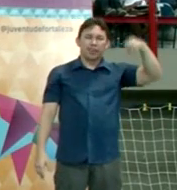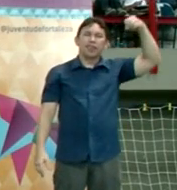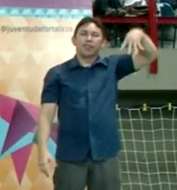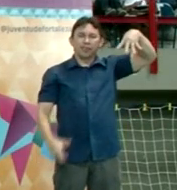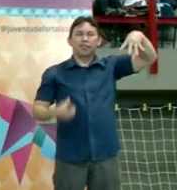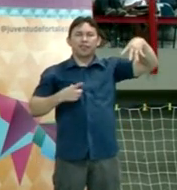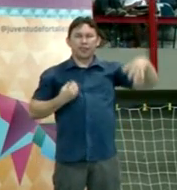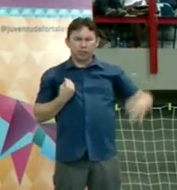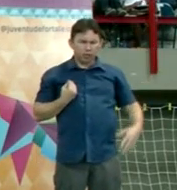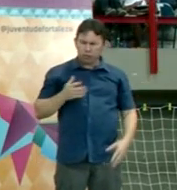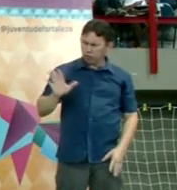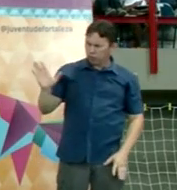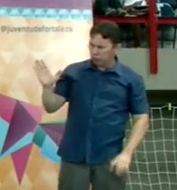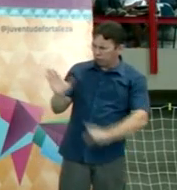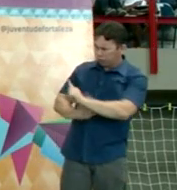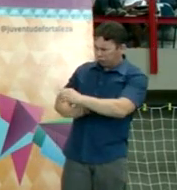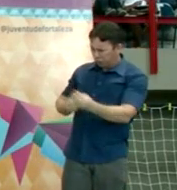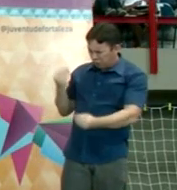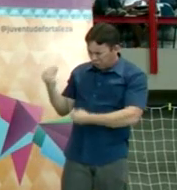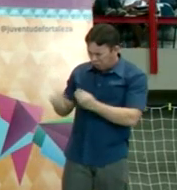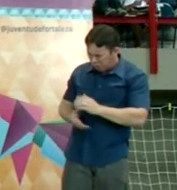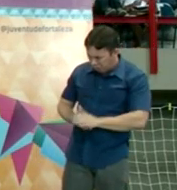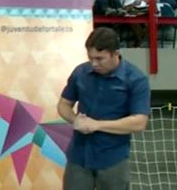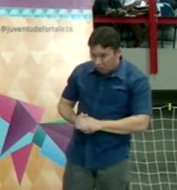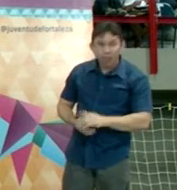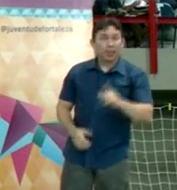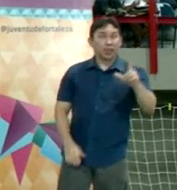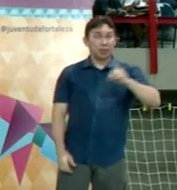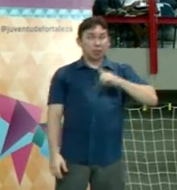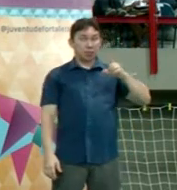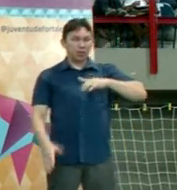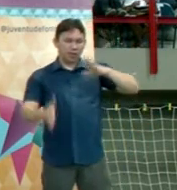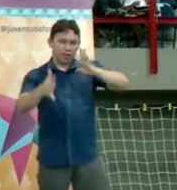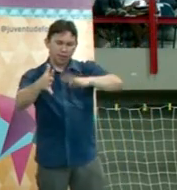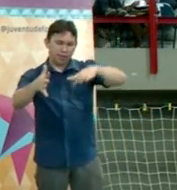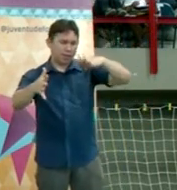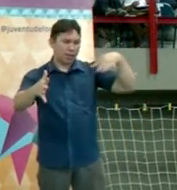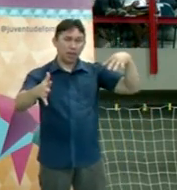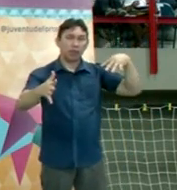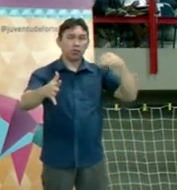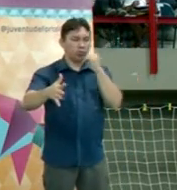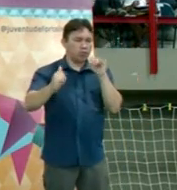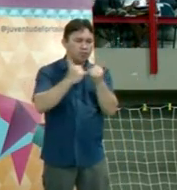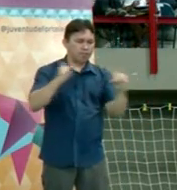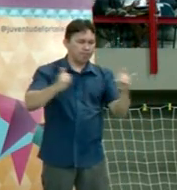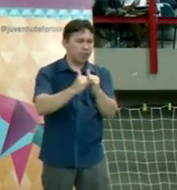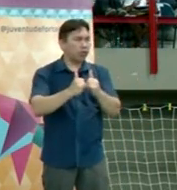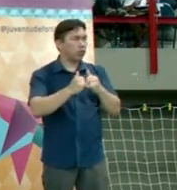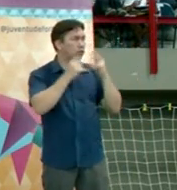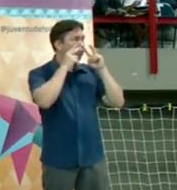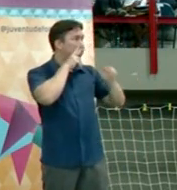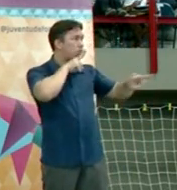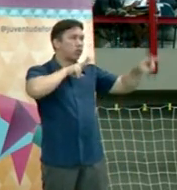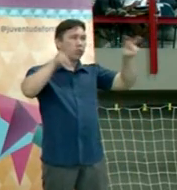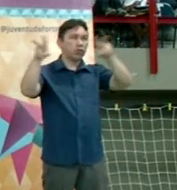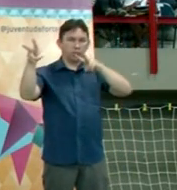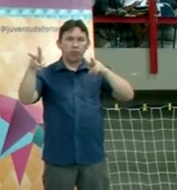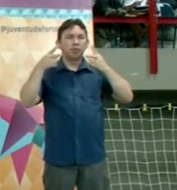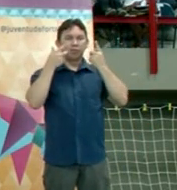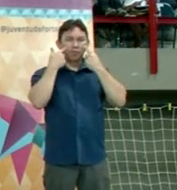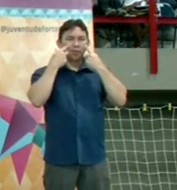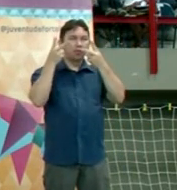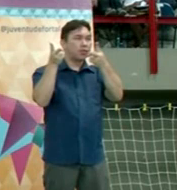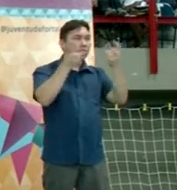luz. Como assim, Delfrânio? Porque existem ondas eletromagnéticas que nós conseguimos ver com nossos